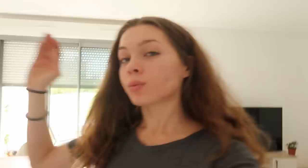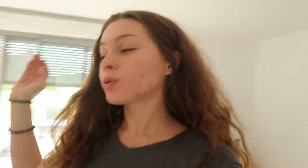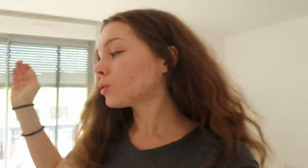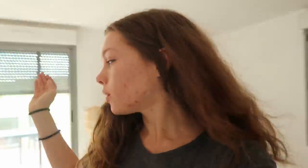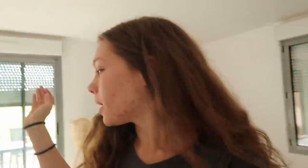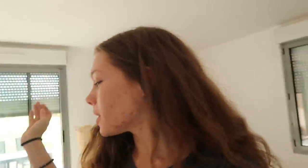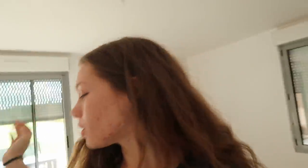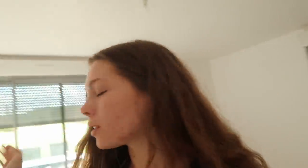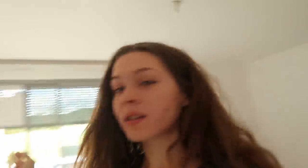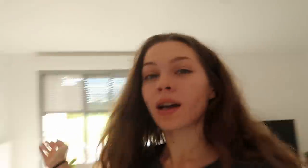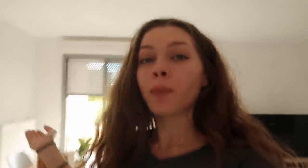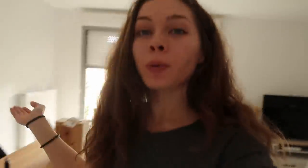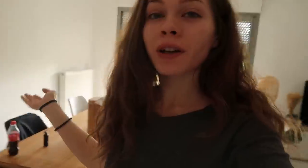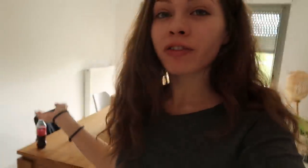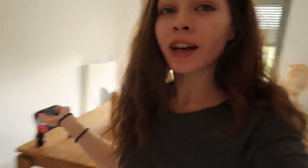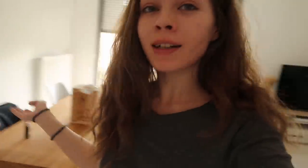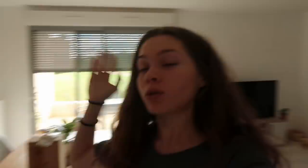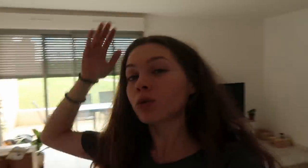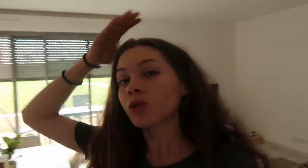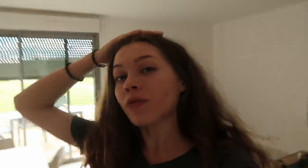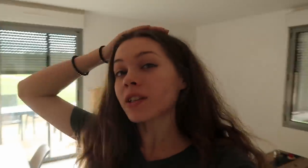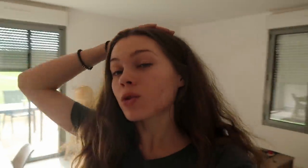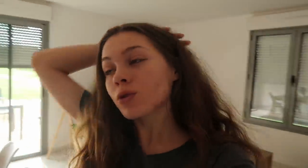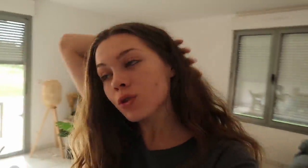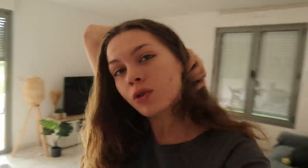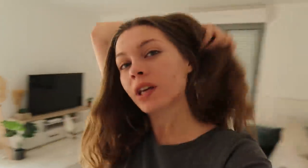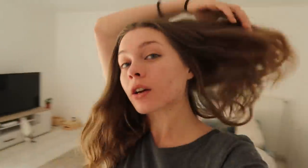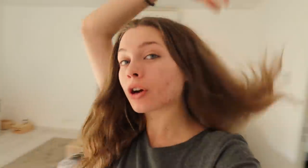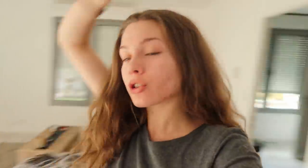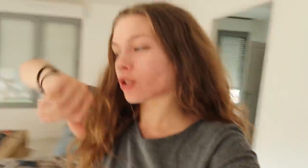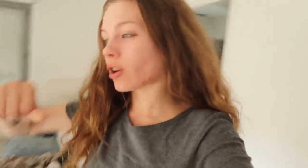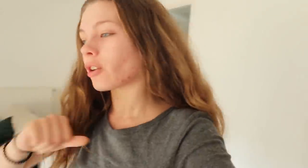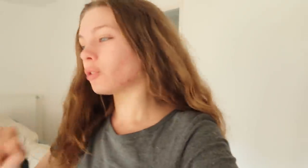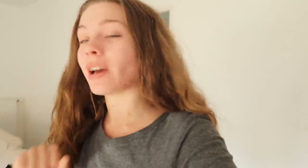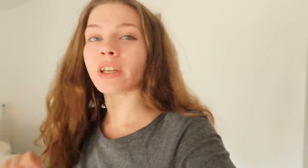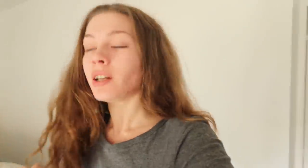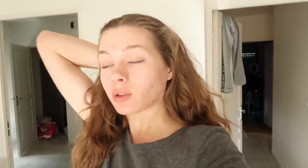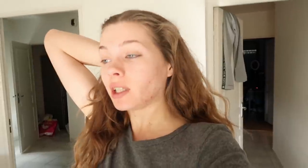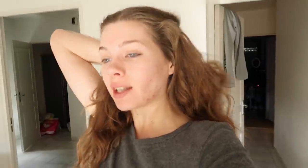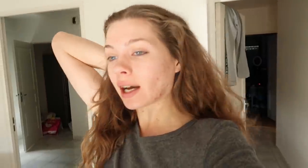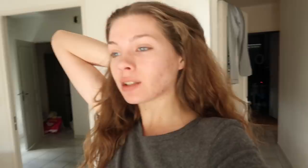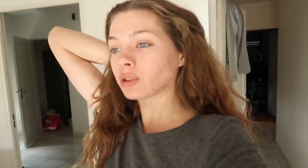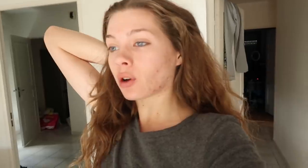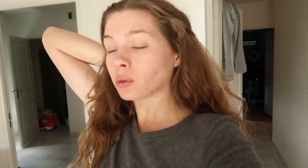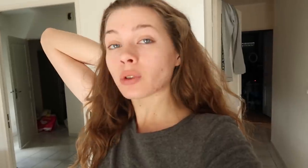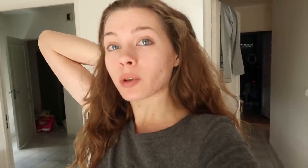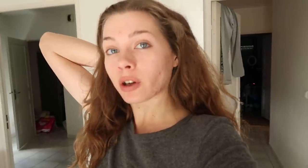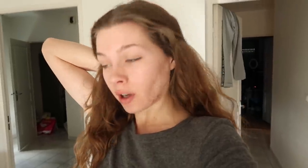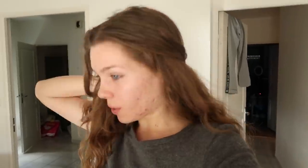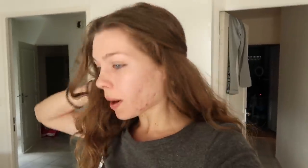Bon du coup voilà, maintenant c'est à peu près fait. Du coup ce que je vais faire c'est juste je vais rush de laver parce que Lynn arrive dans une demi-heure. J'ai pas